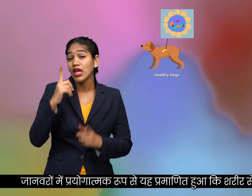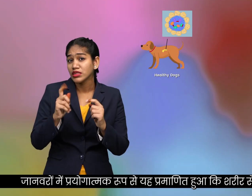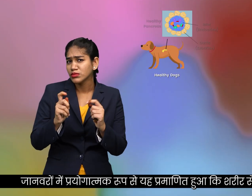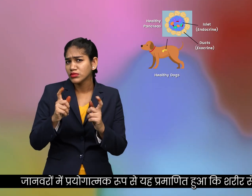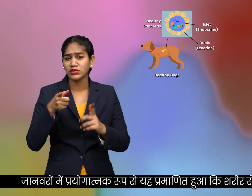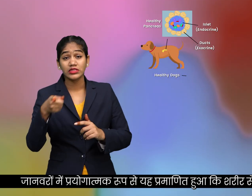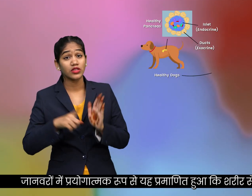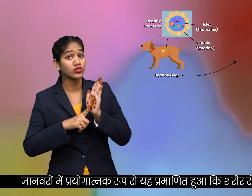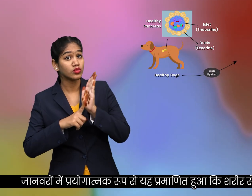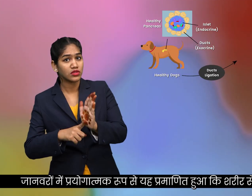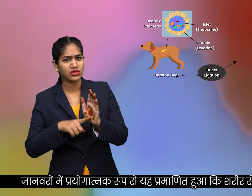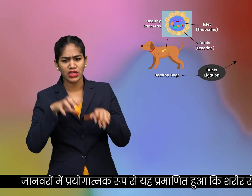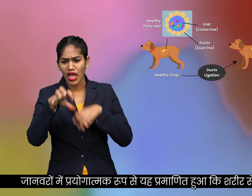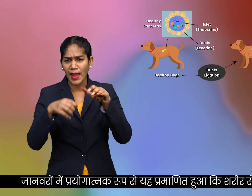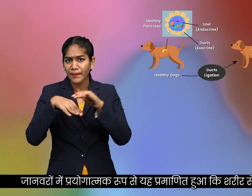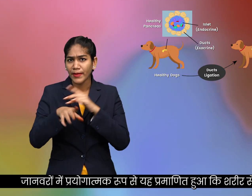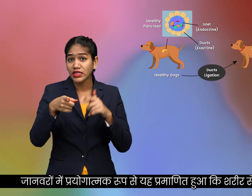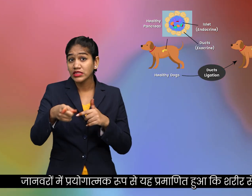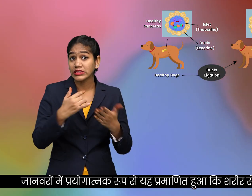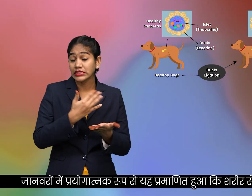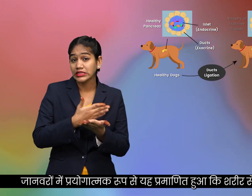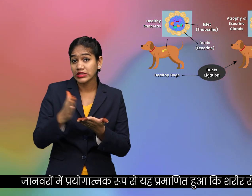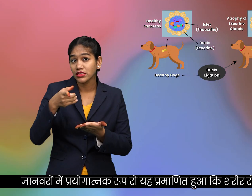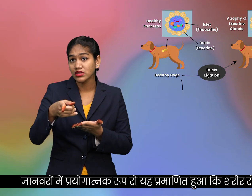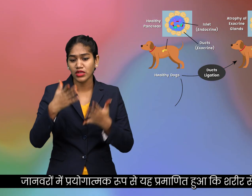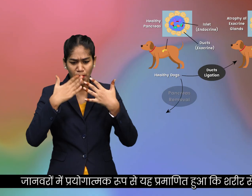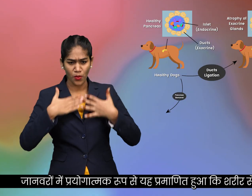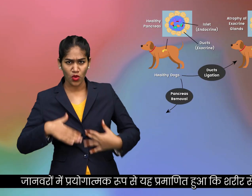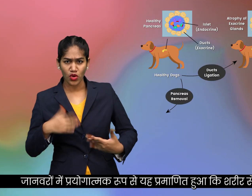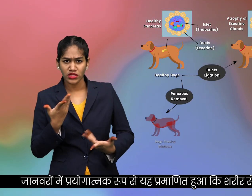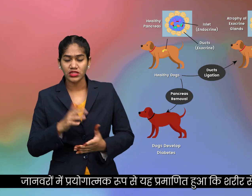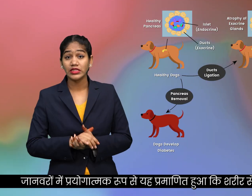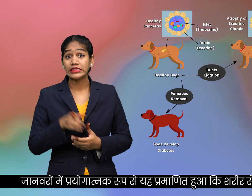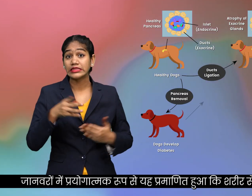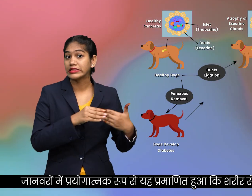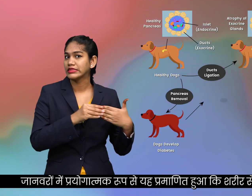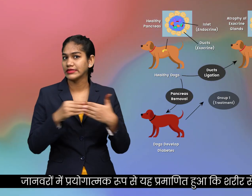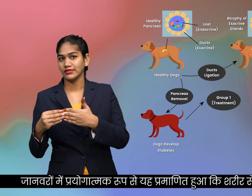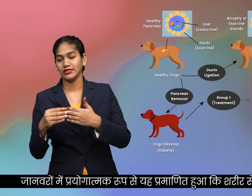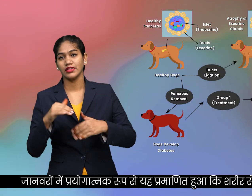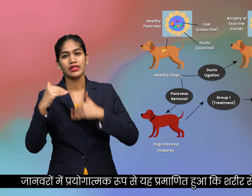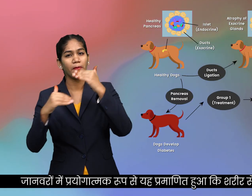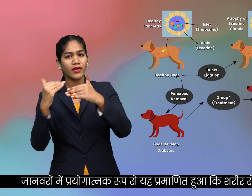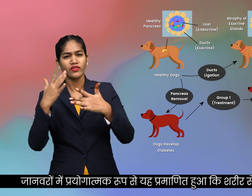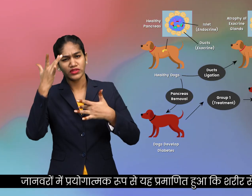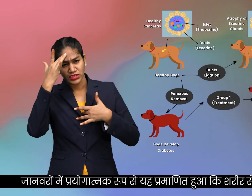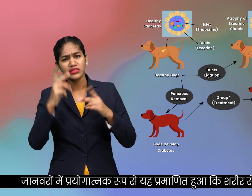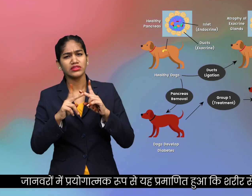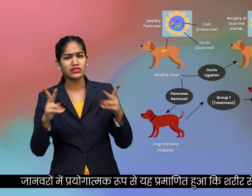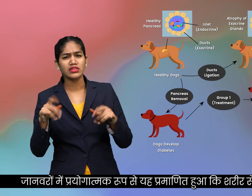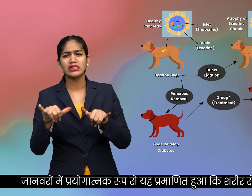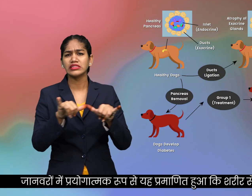जानवरों में प्रयोगात्मक रूप से यह प्रमाणित हुआ कि शरीर से